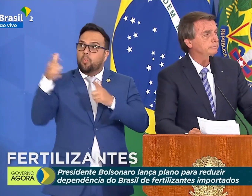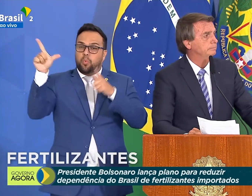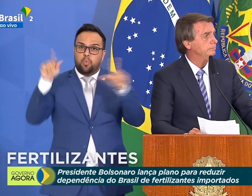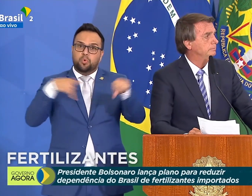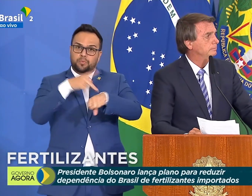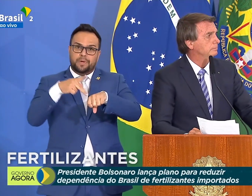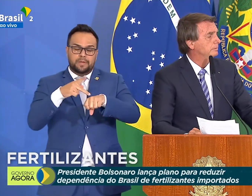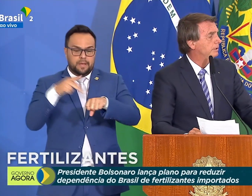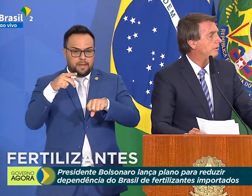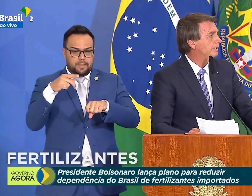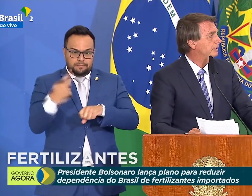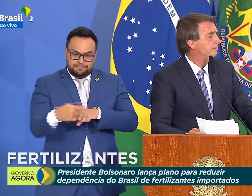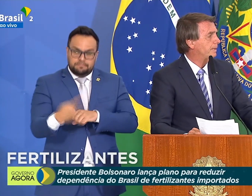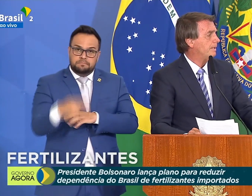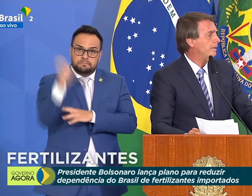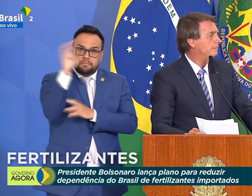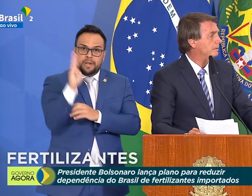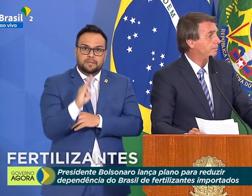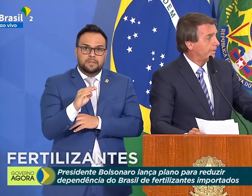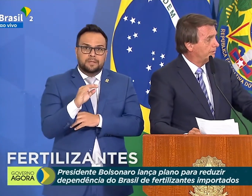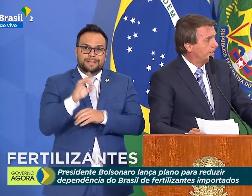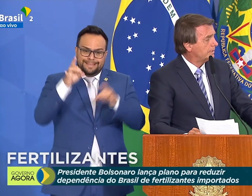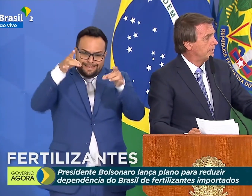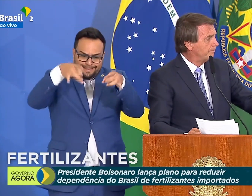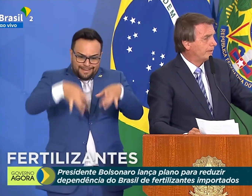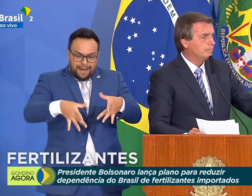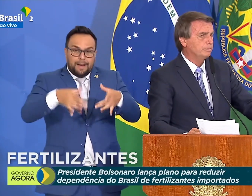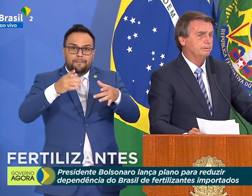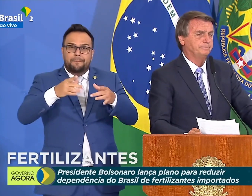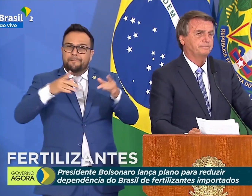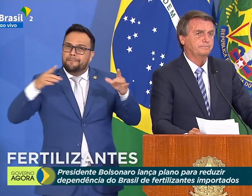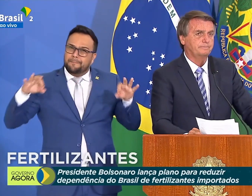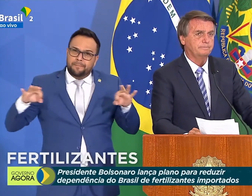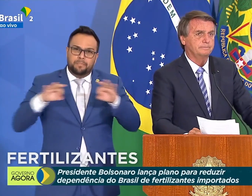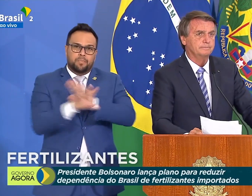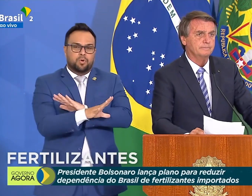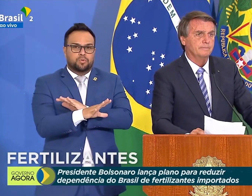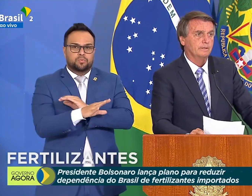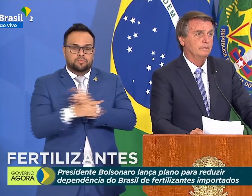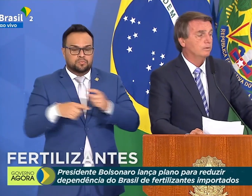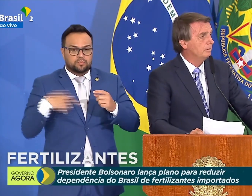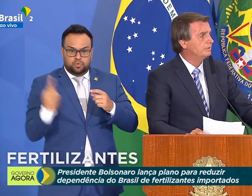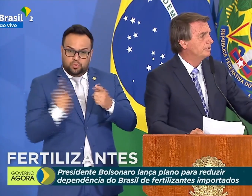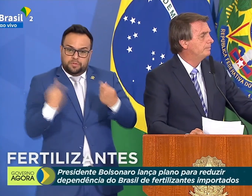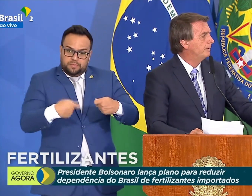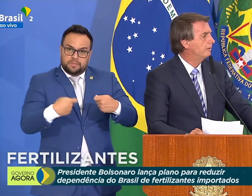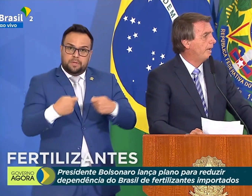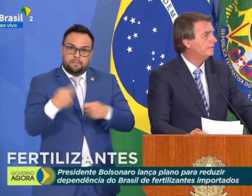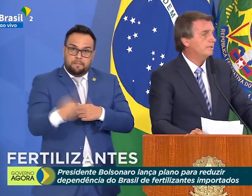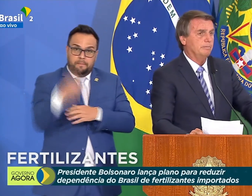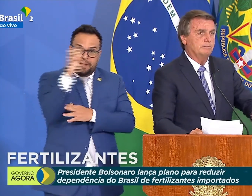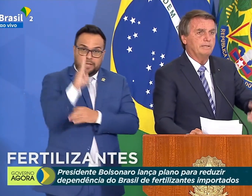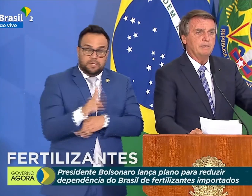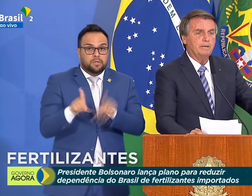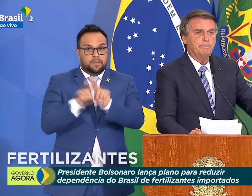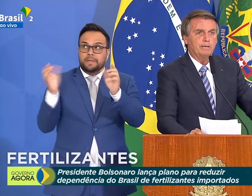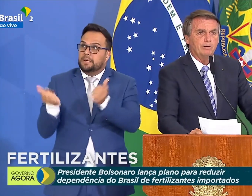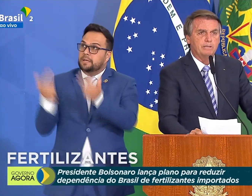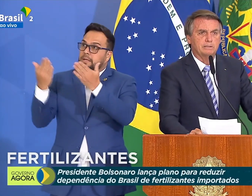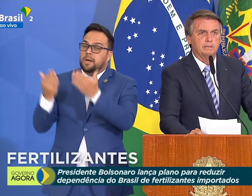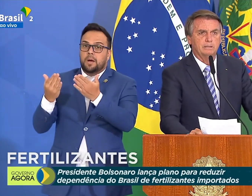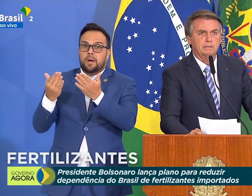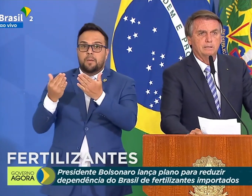tudo que nós precisamos para nós e para o mundo. Como disse o Paulo Guedes, temos uma